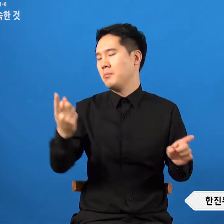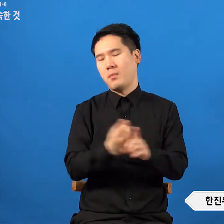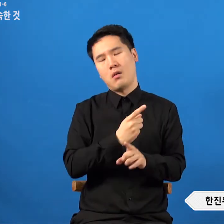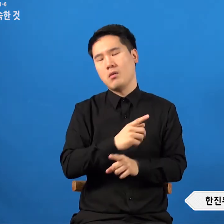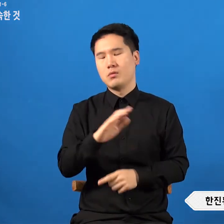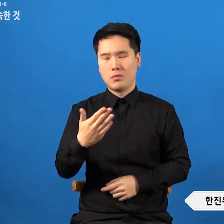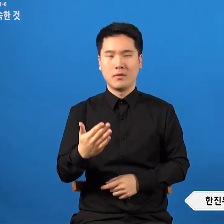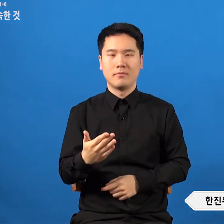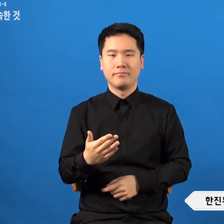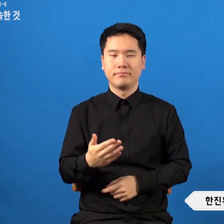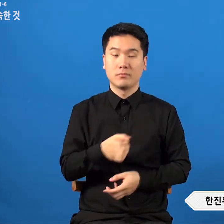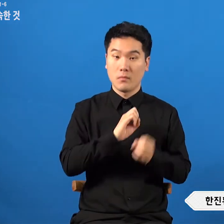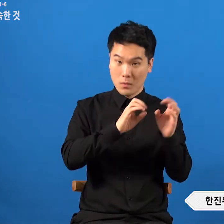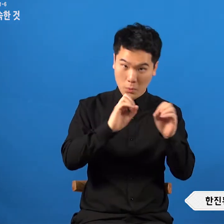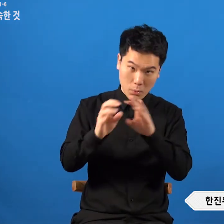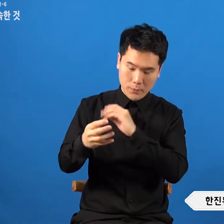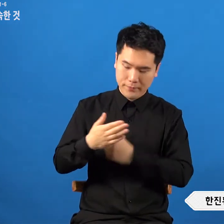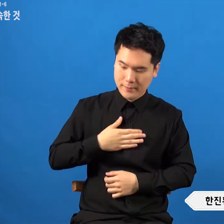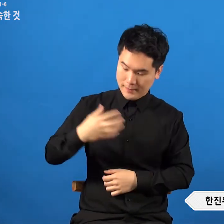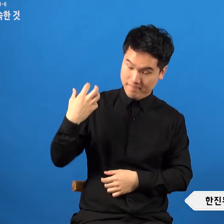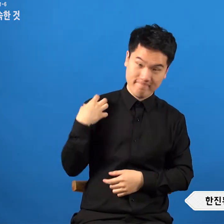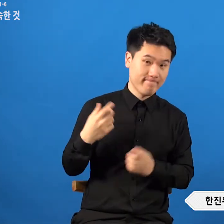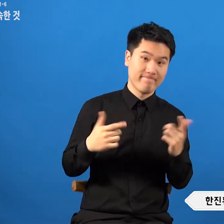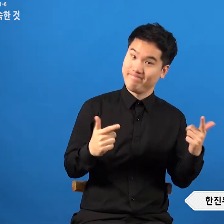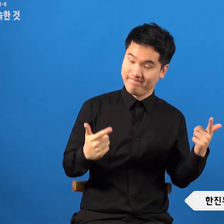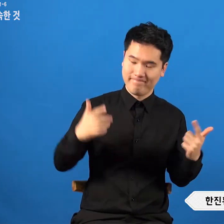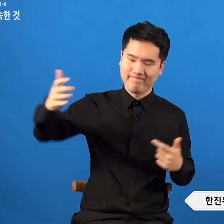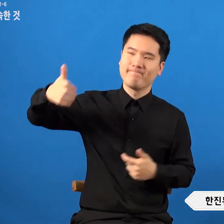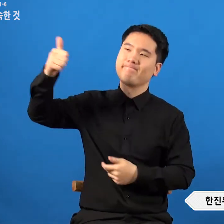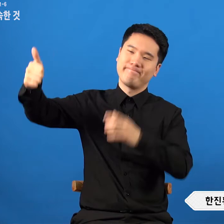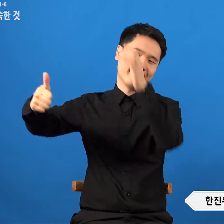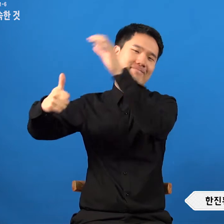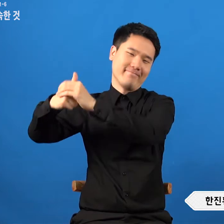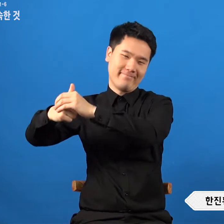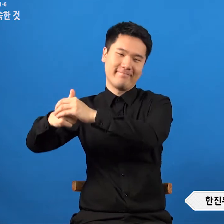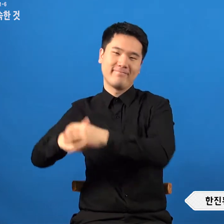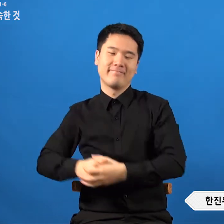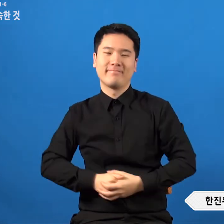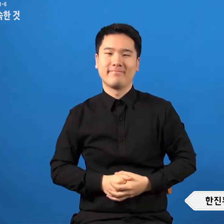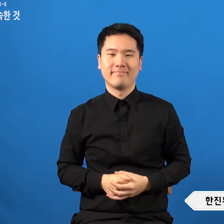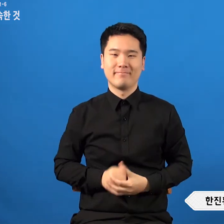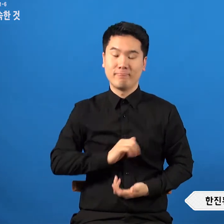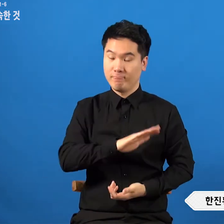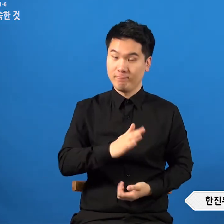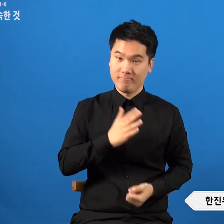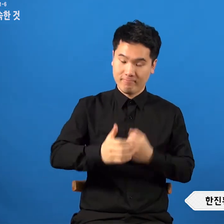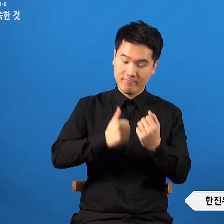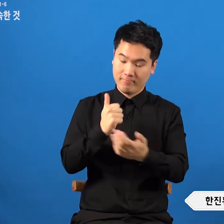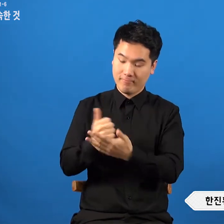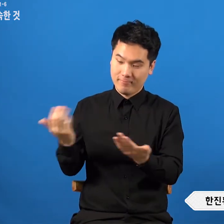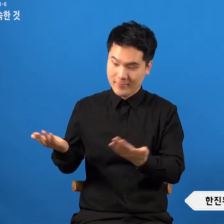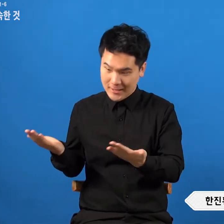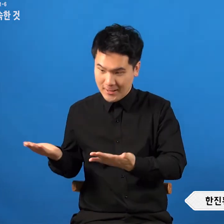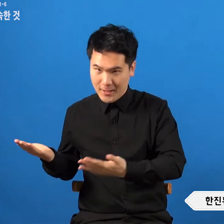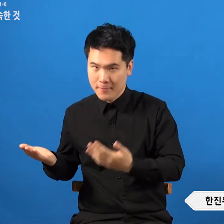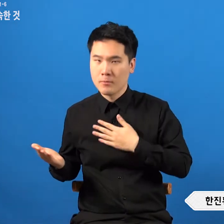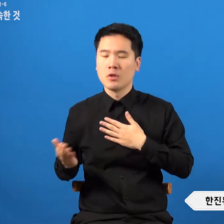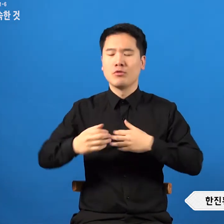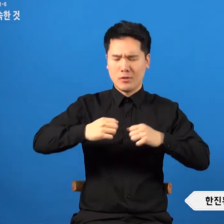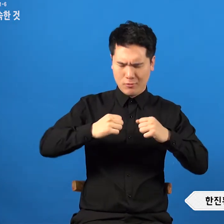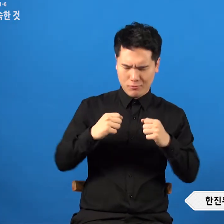바꿔야 됩니다. 선교는 내가 하는 것이 아니라 하나님이 하시는 것입니다. 우리는 하나님이 하시는 그